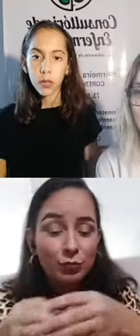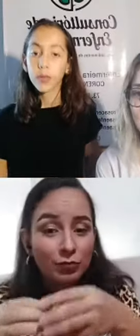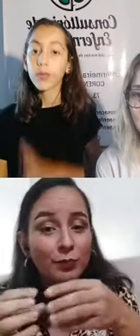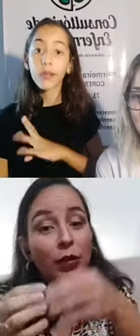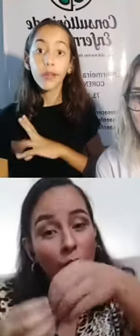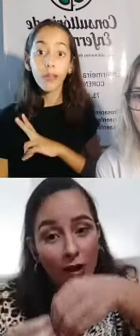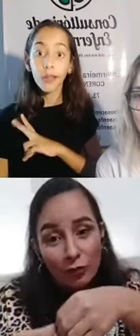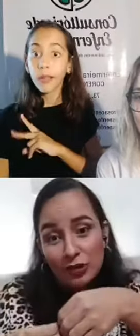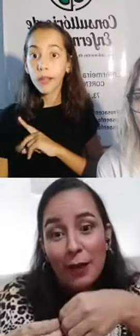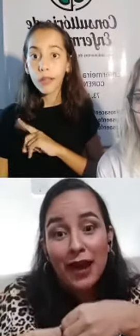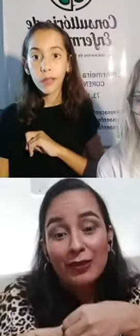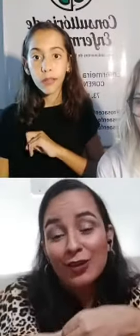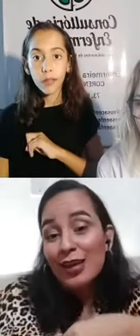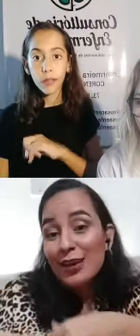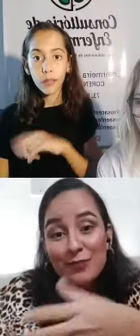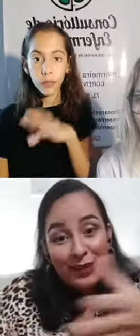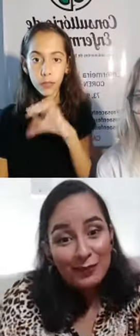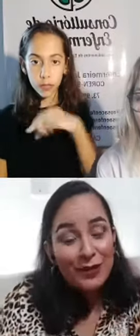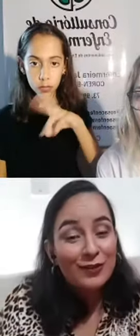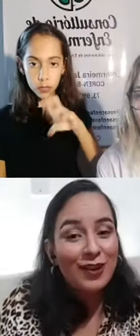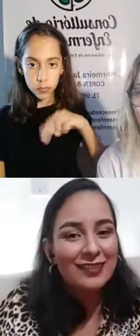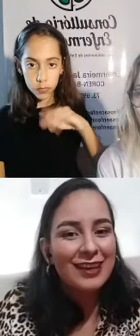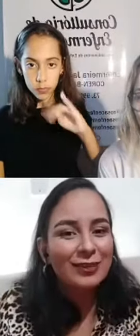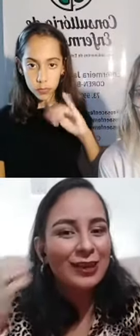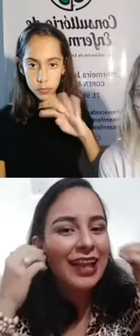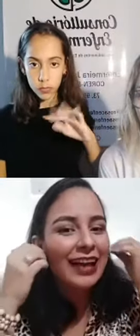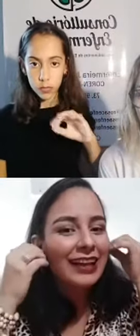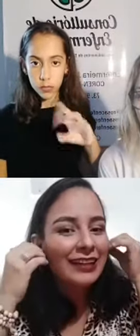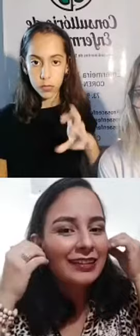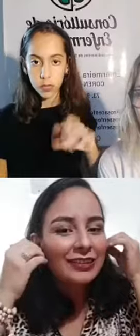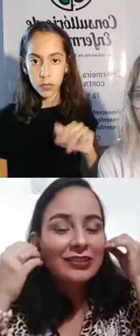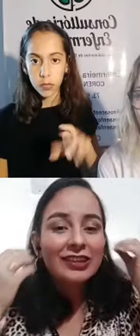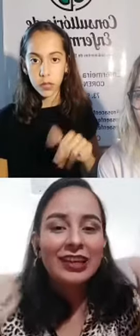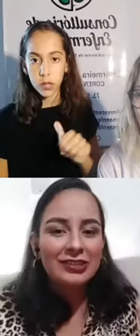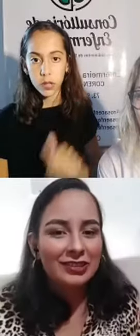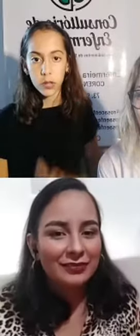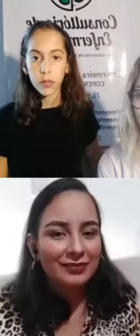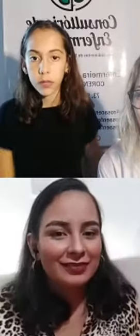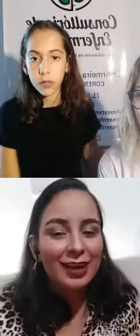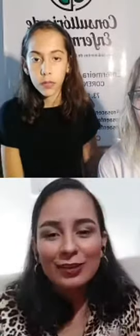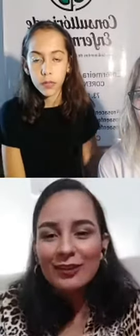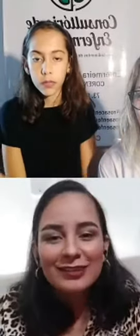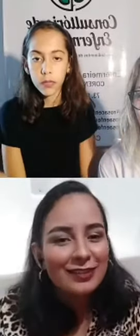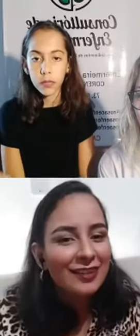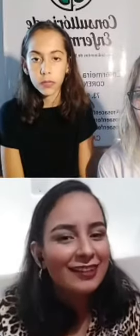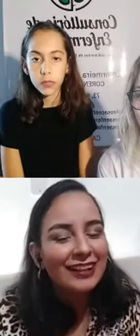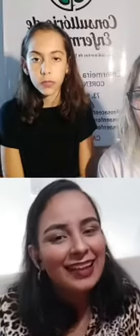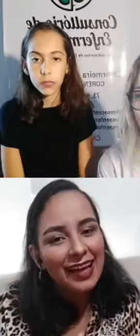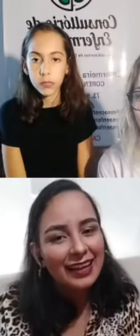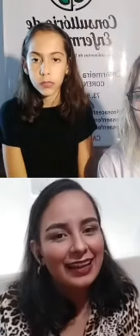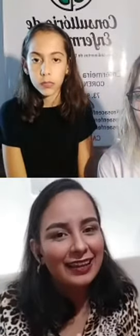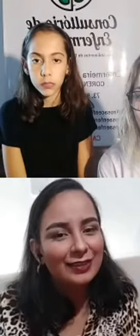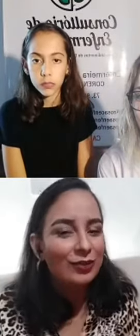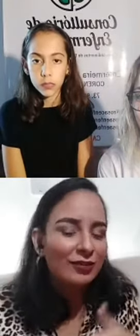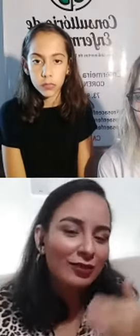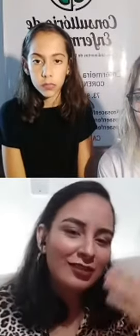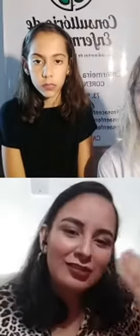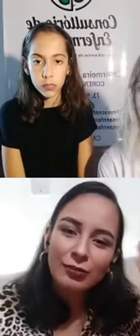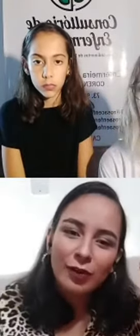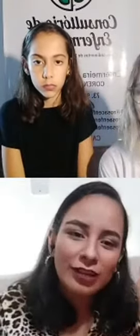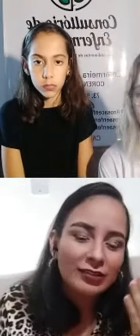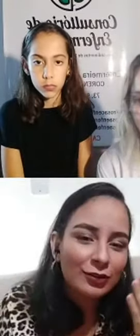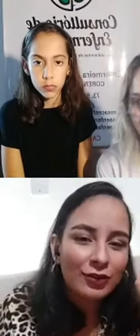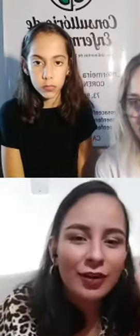lugar, pelo local de trabalho e pelas pessoas que eu tenho lá, né? Gente, eu tô sentindo saudade da galera, tô